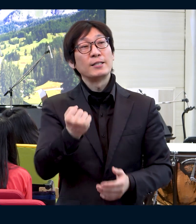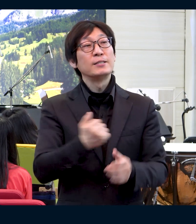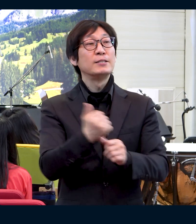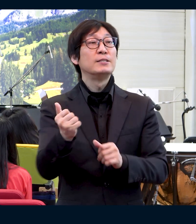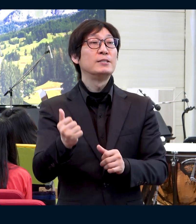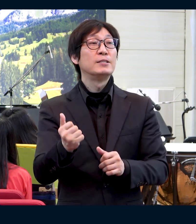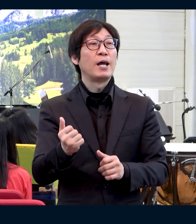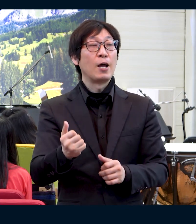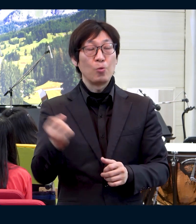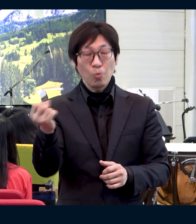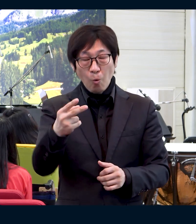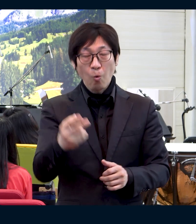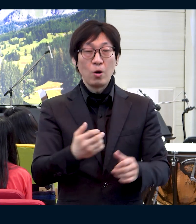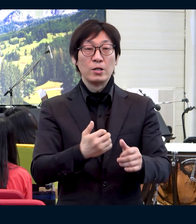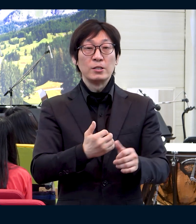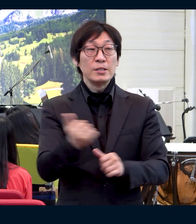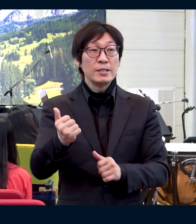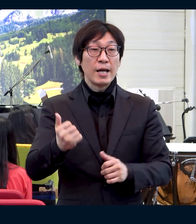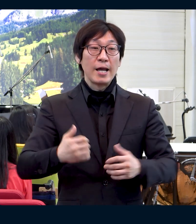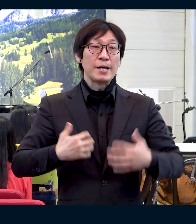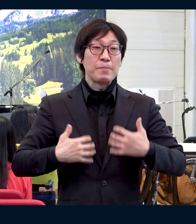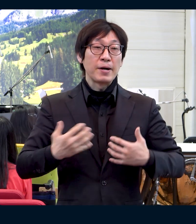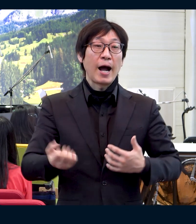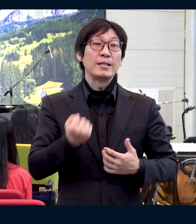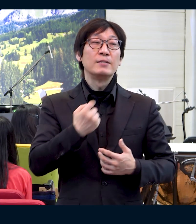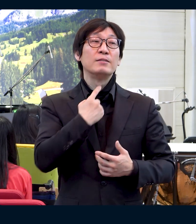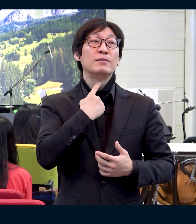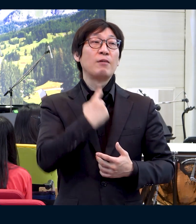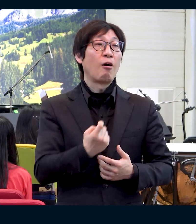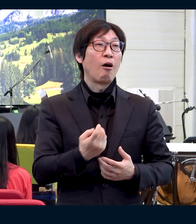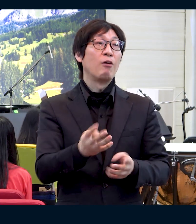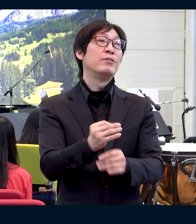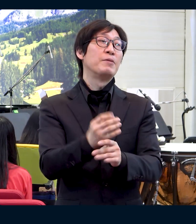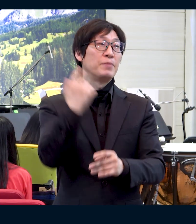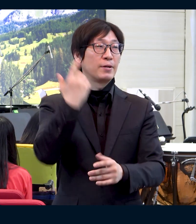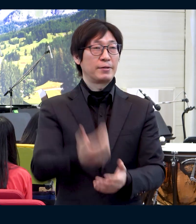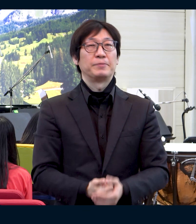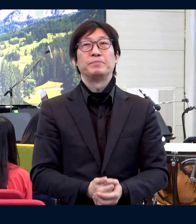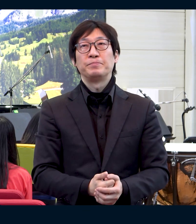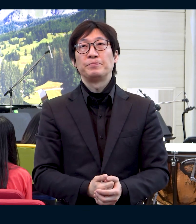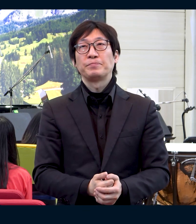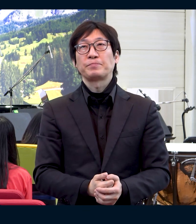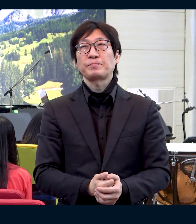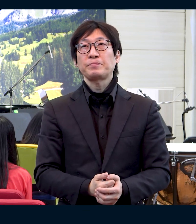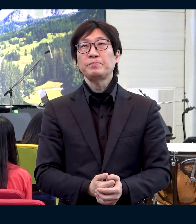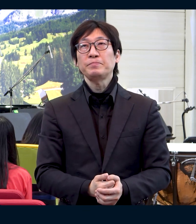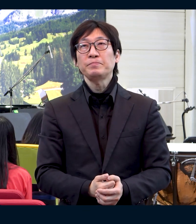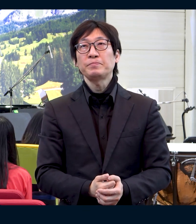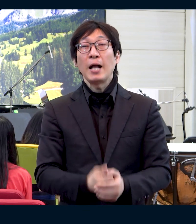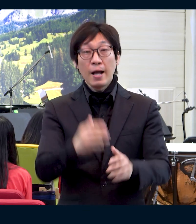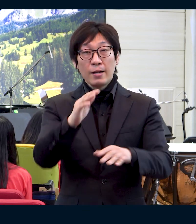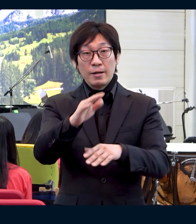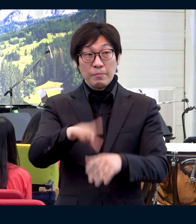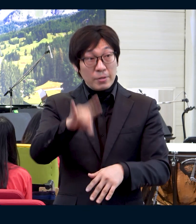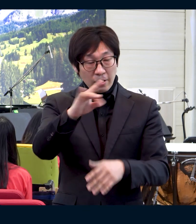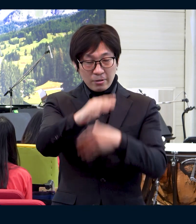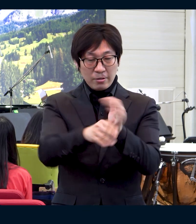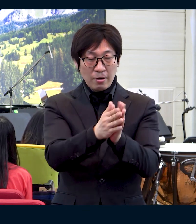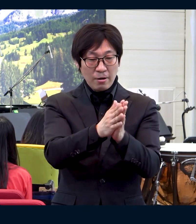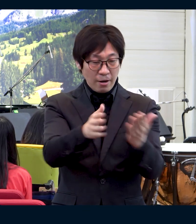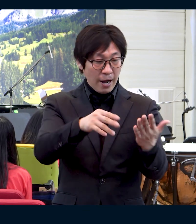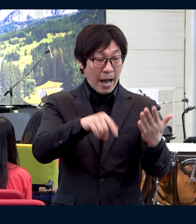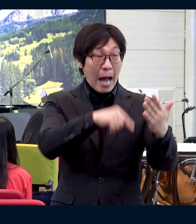그 승리의 기쁨을 누렸던 적은 언제입니까? 저는요, 먼저 성경에서 승리의 이야기를